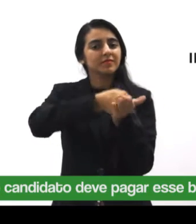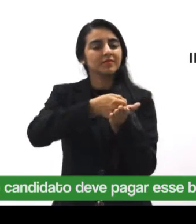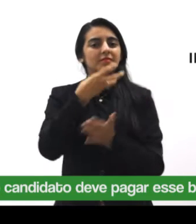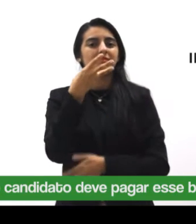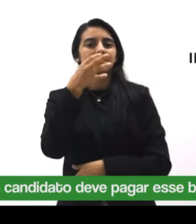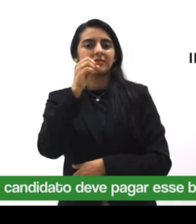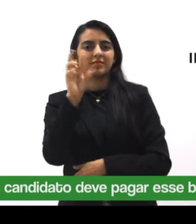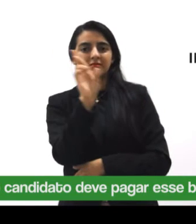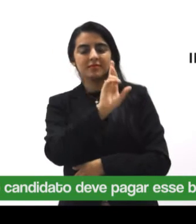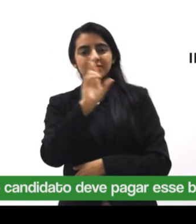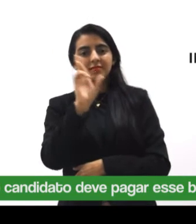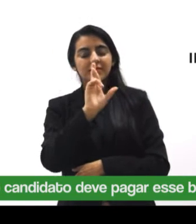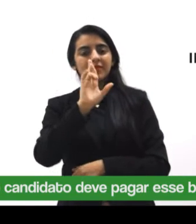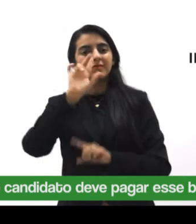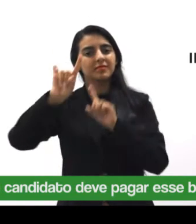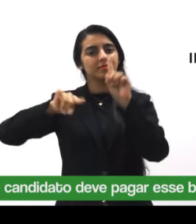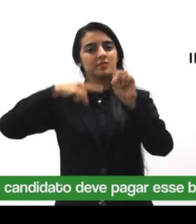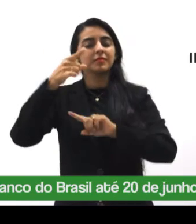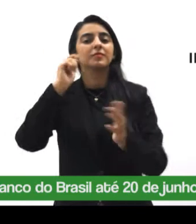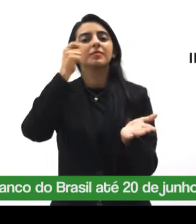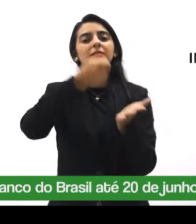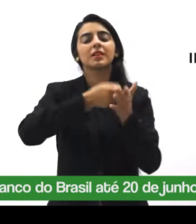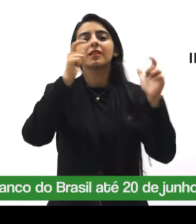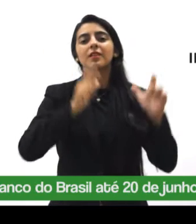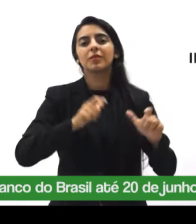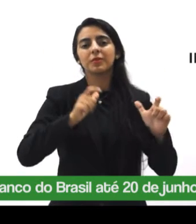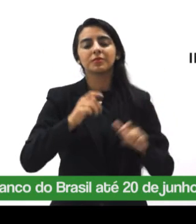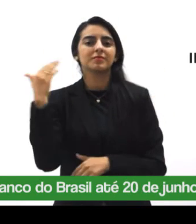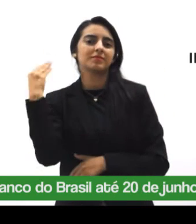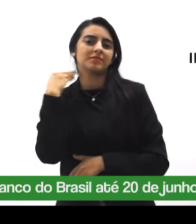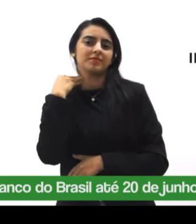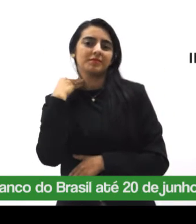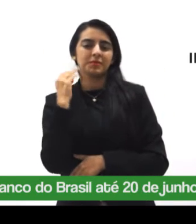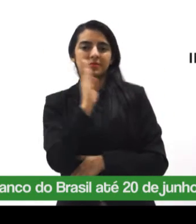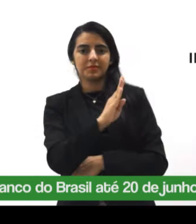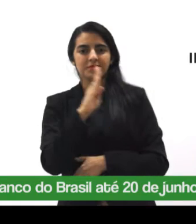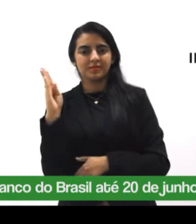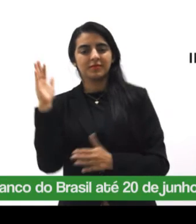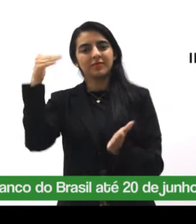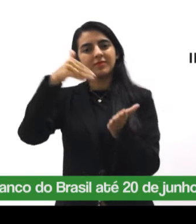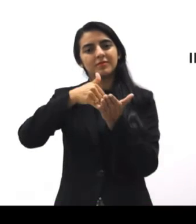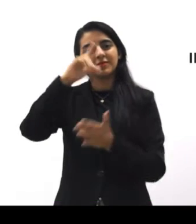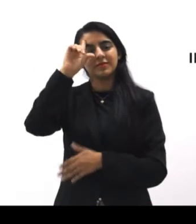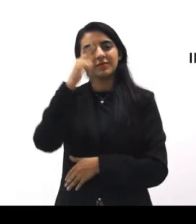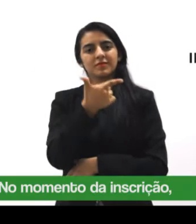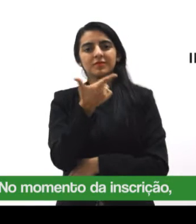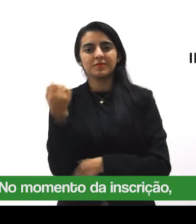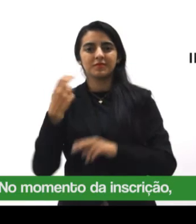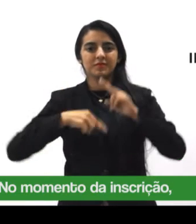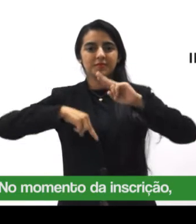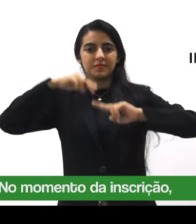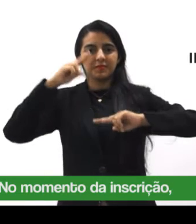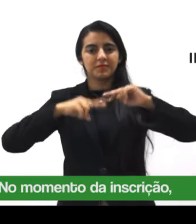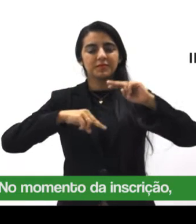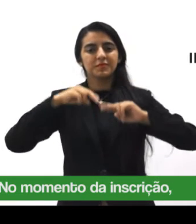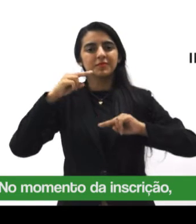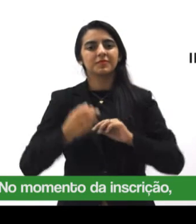candidato deve pagar esse boleto no Banco do Brasil até 20 de junho. No momento da inscrição,